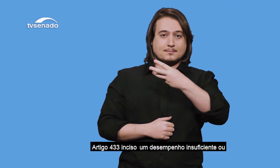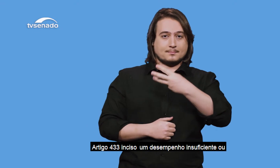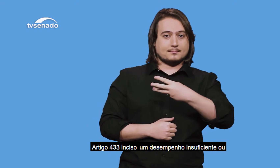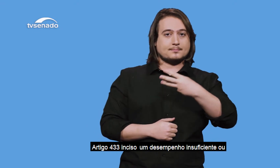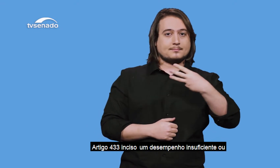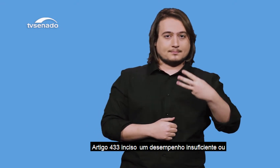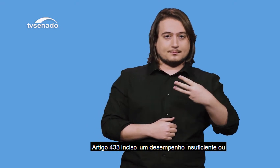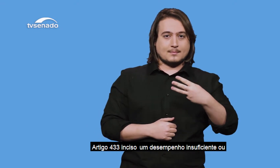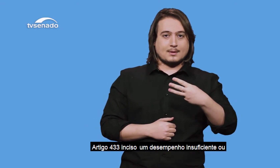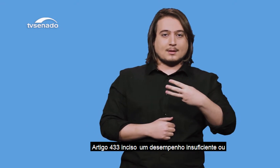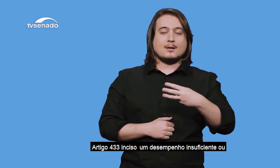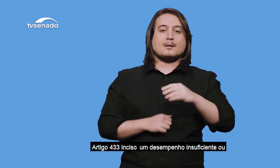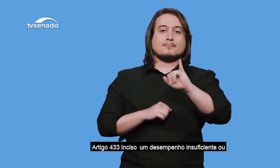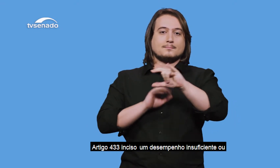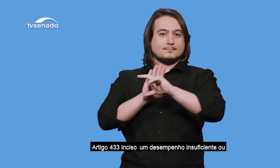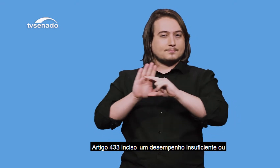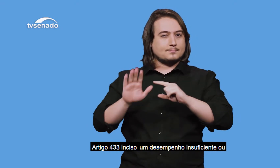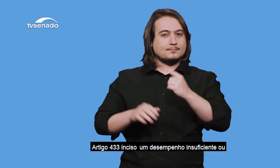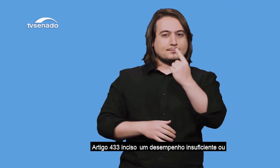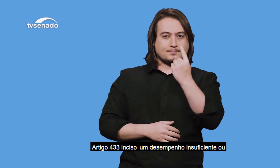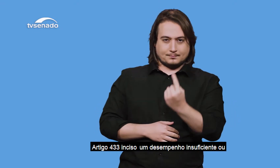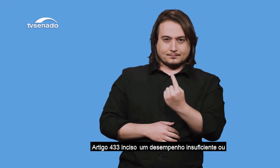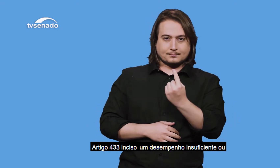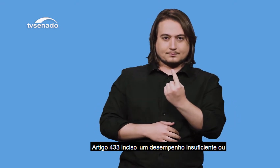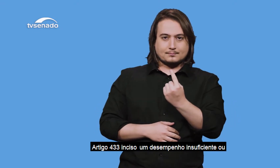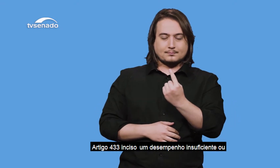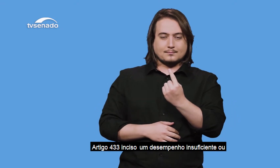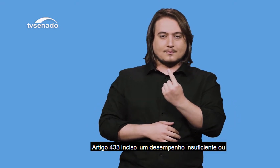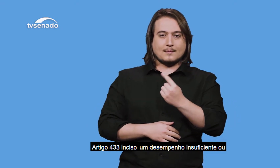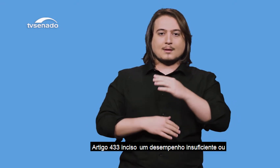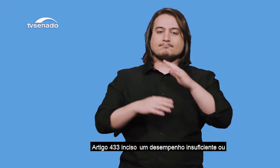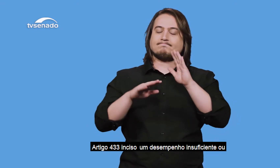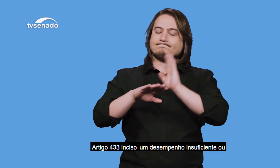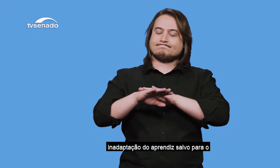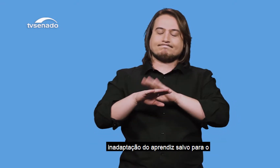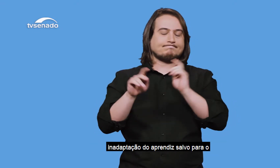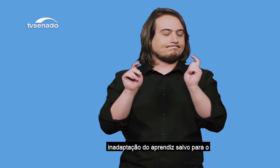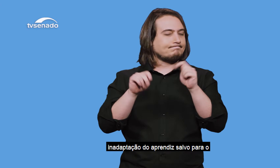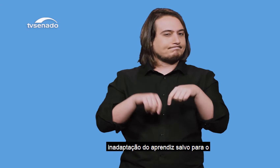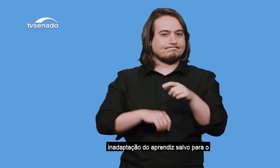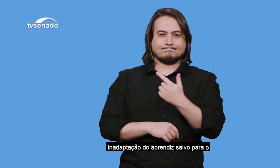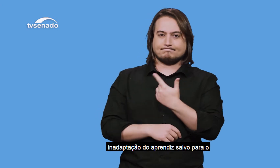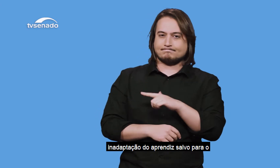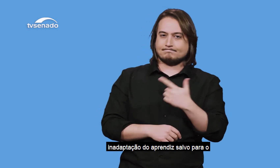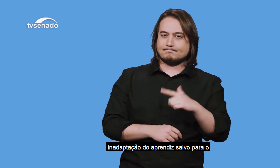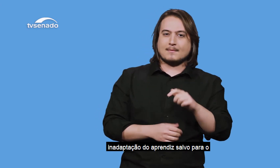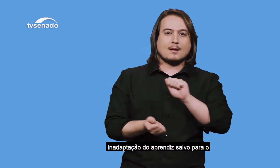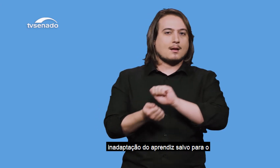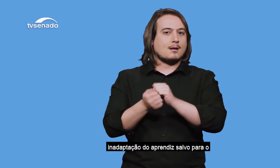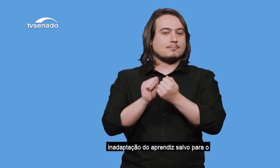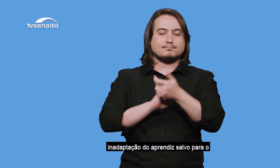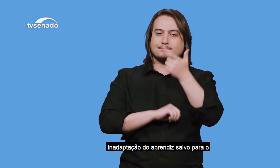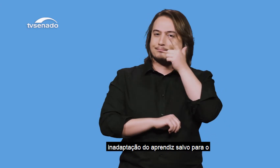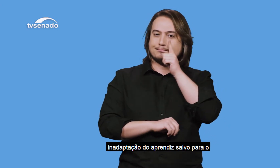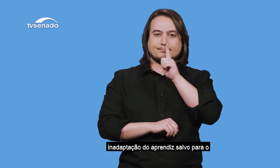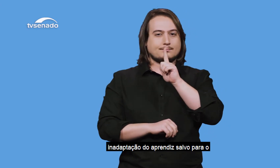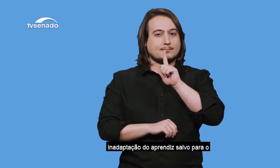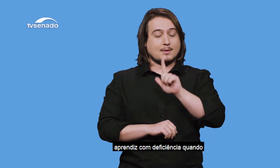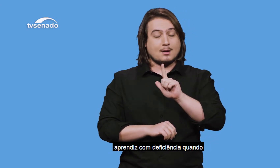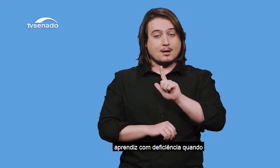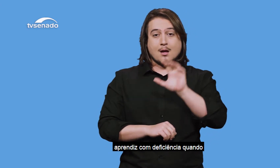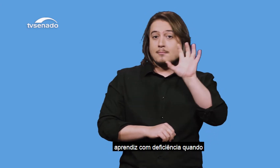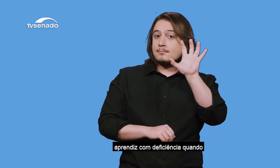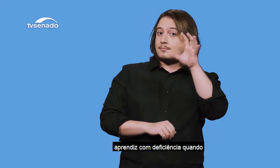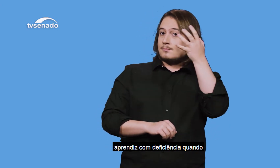433 inciso um desempenho insuficiente ou inadaptação do aprendiz salvo